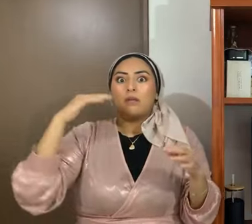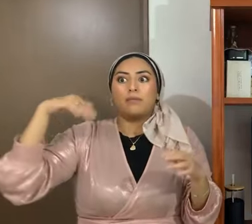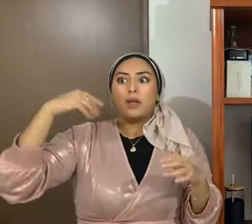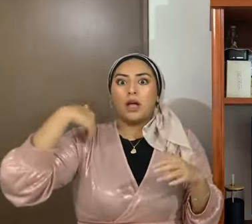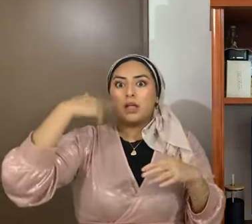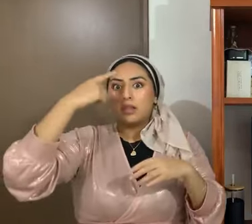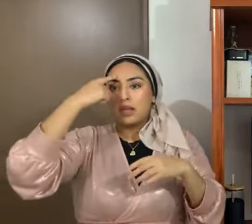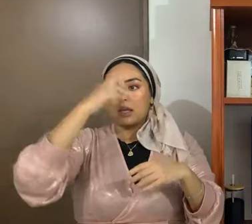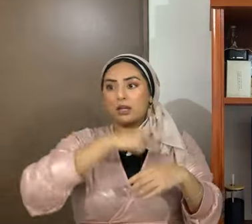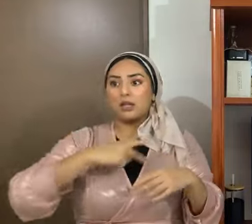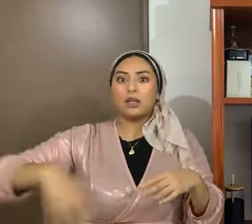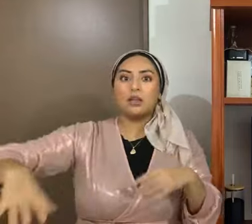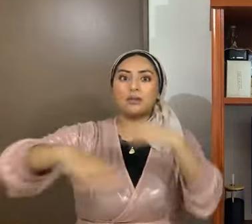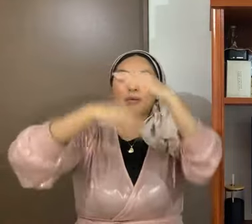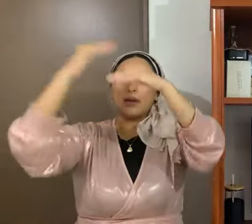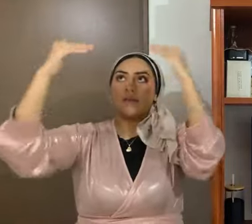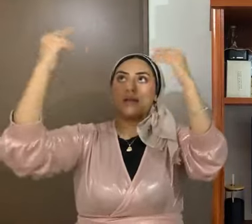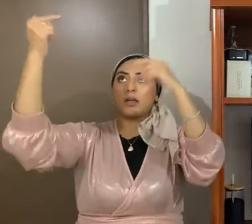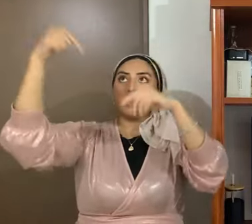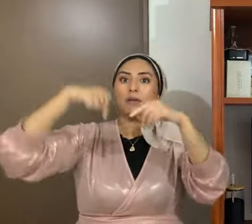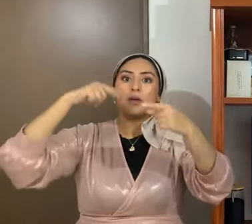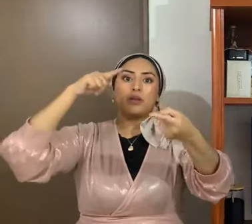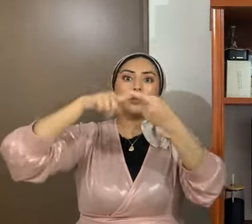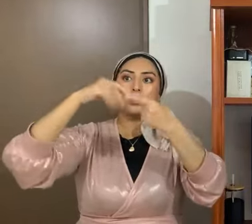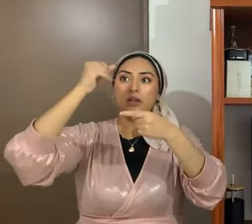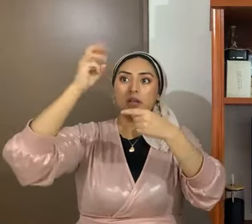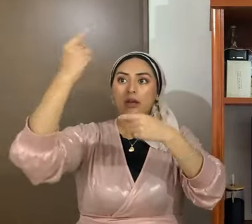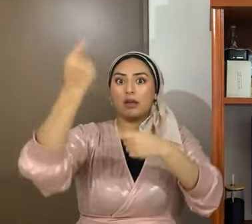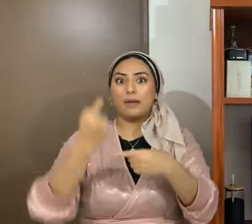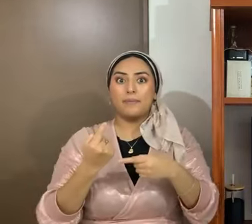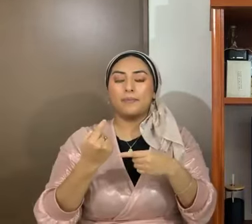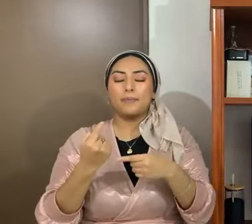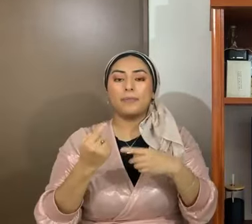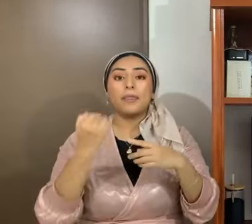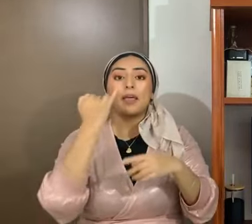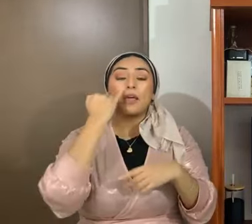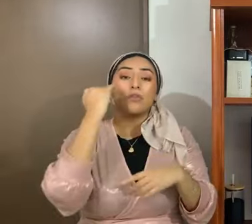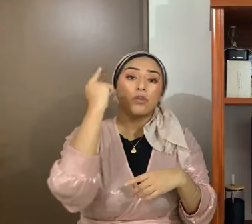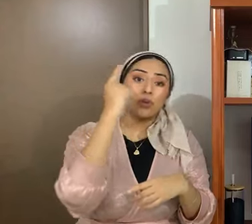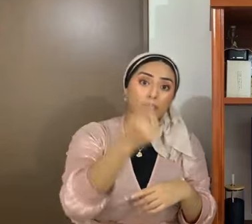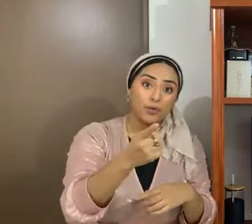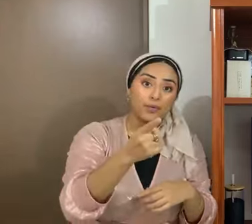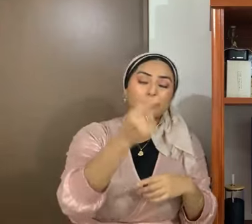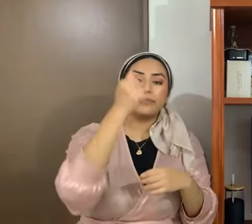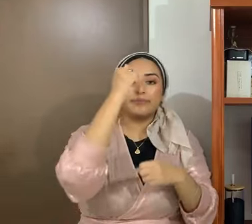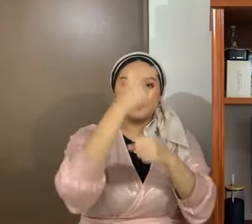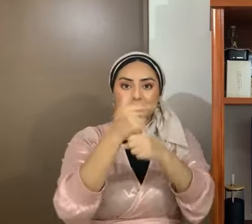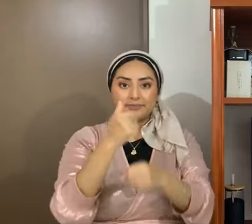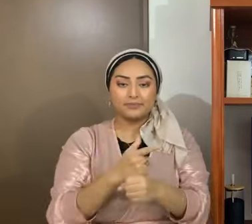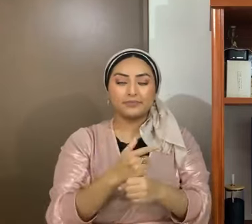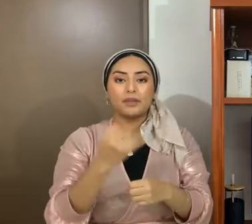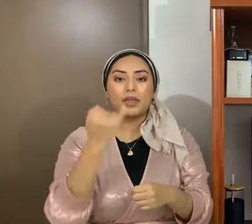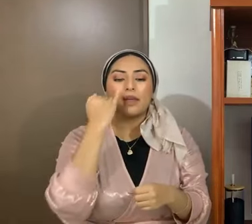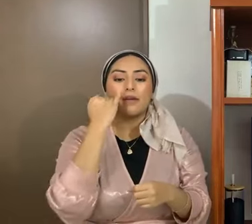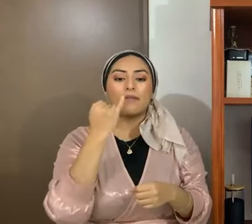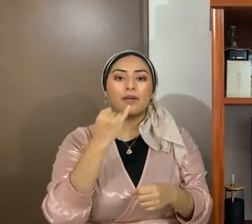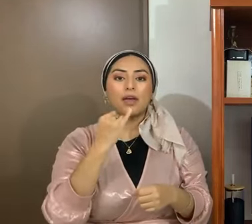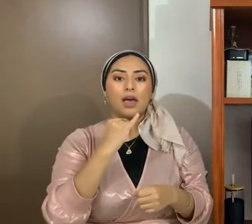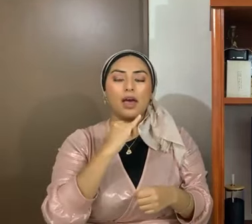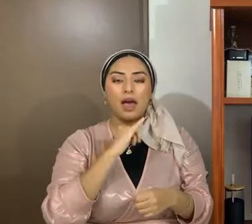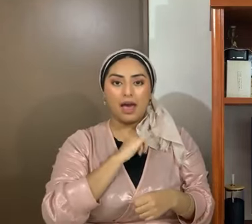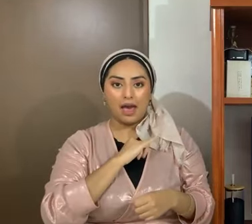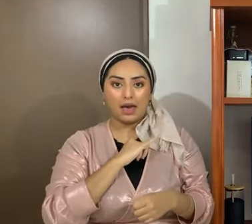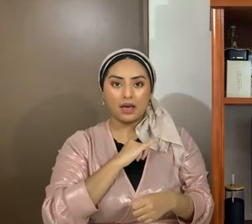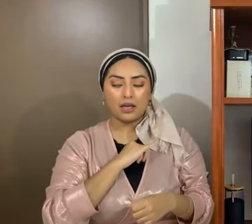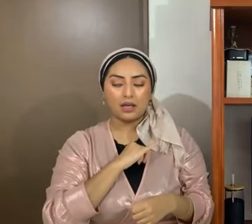reino de los cielos iba a venir hasta que ya Yahshua viniera. No. Si tú, amado Aj, si yo, amado Aj,